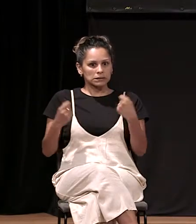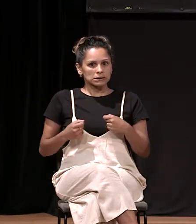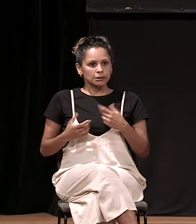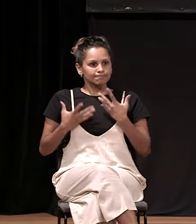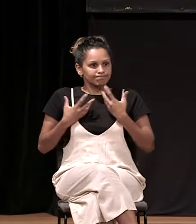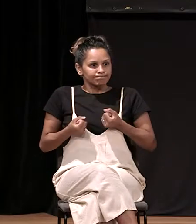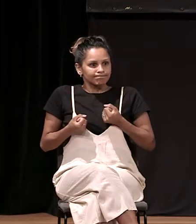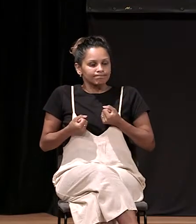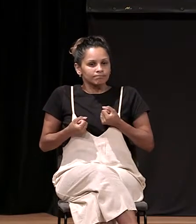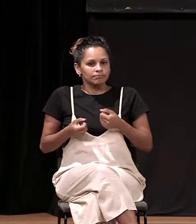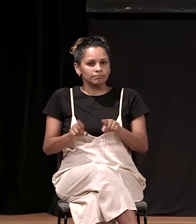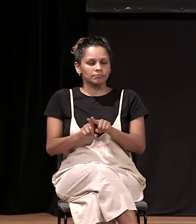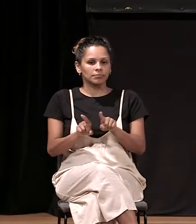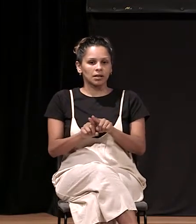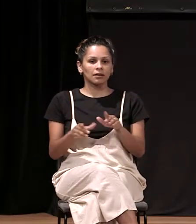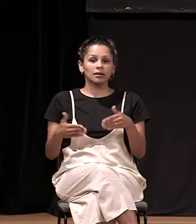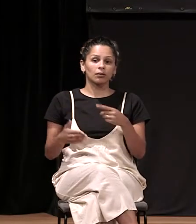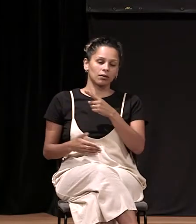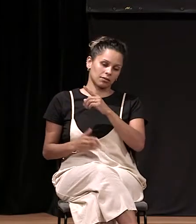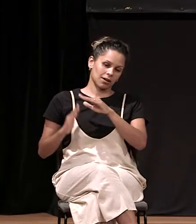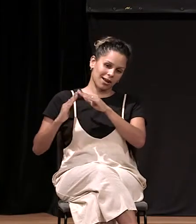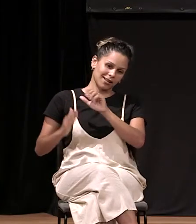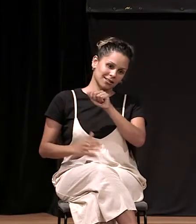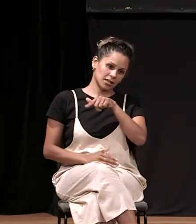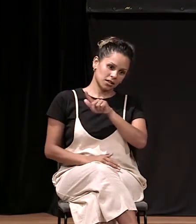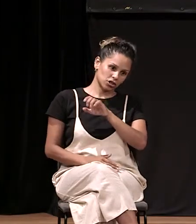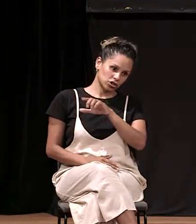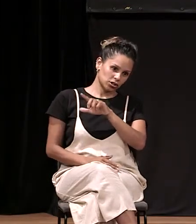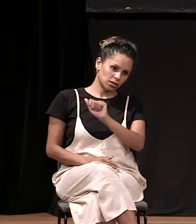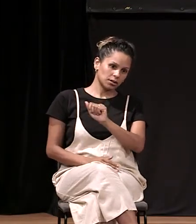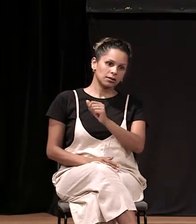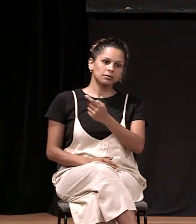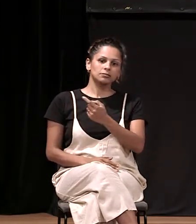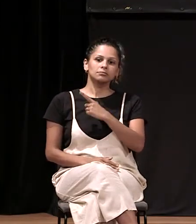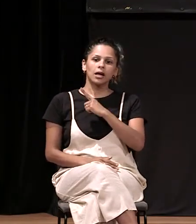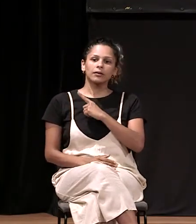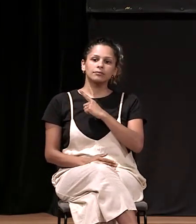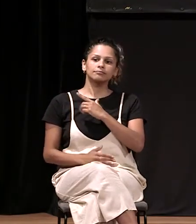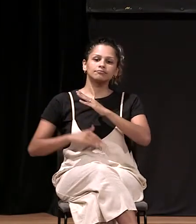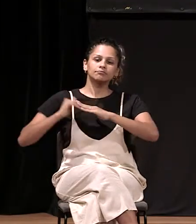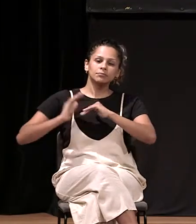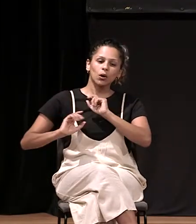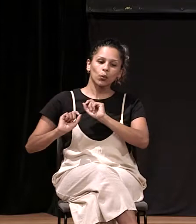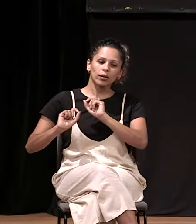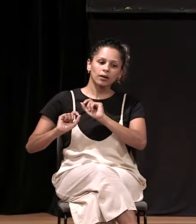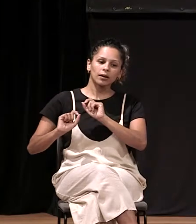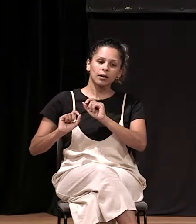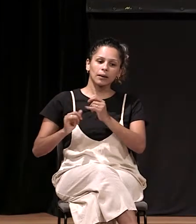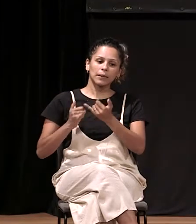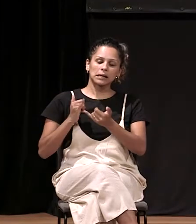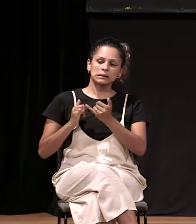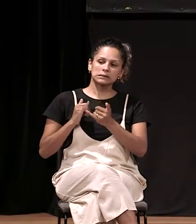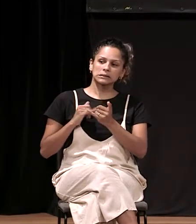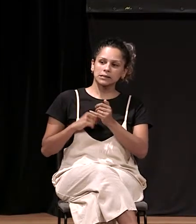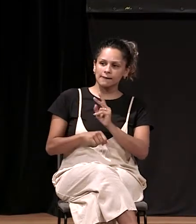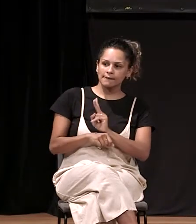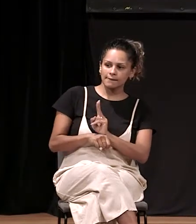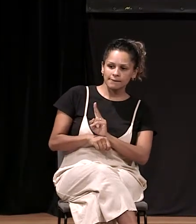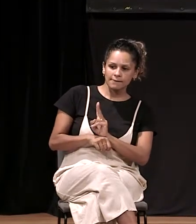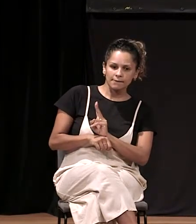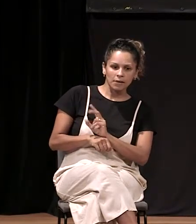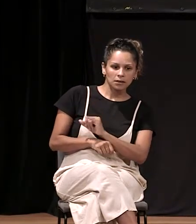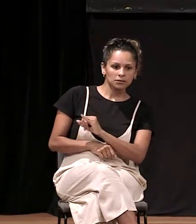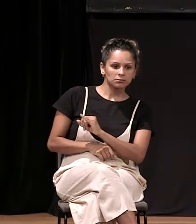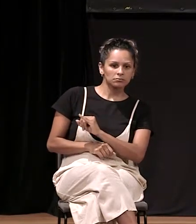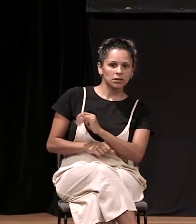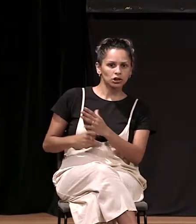um pouco das profissionais, lá da Casa Ângela, um pouco de vigilância para ver se isso está sendo garantido a ela. Eu acho que o papel